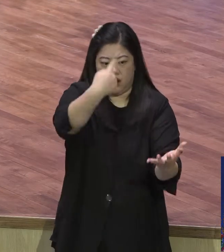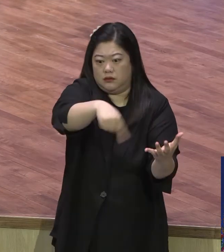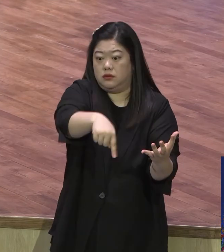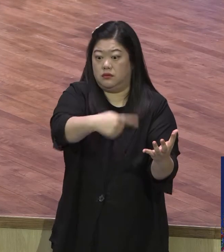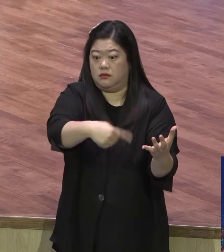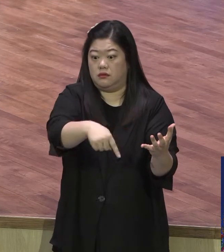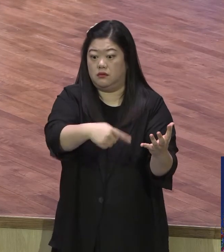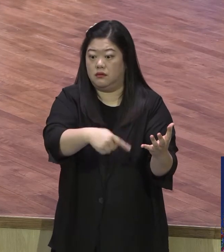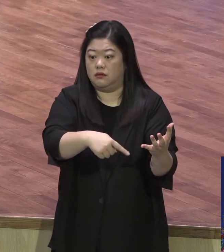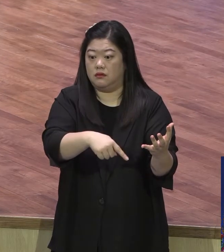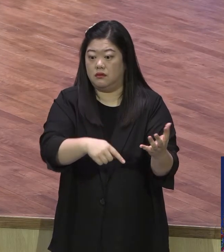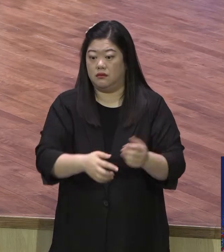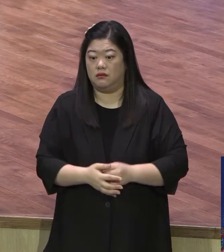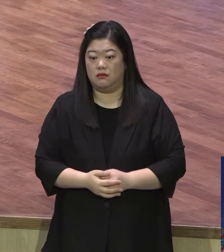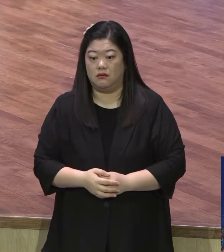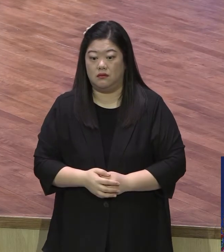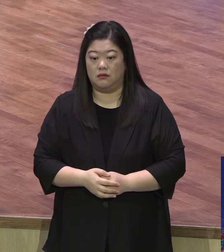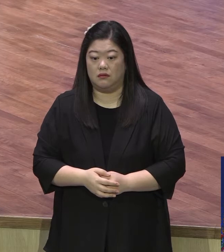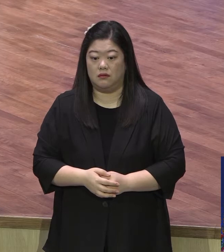있으면 본인 스스로 다 받을 수 있잖아요